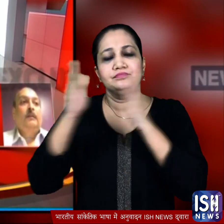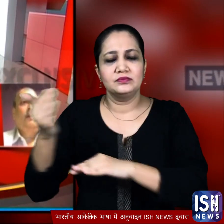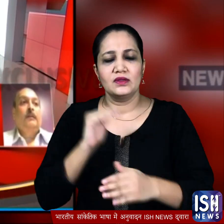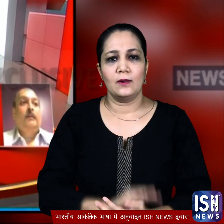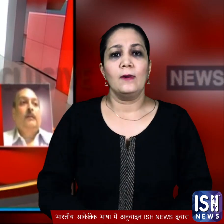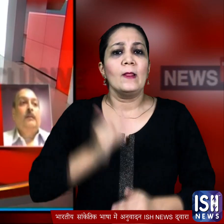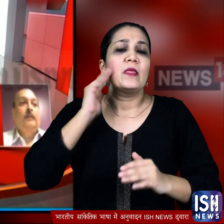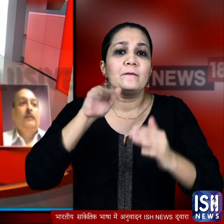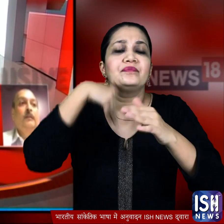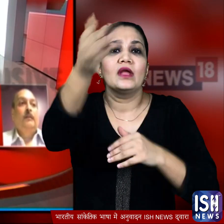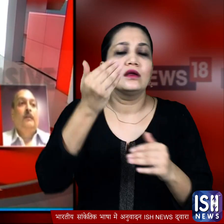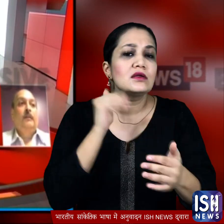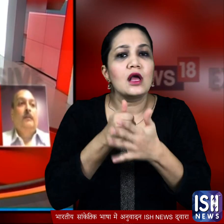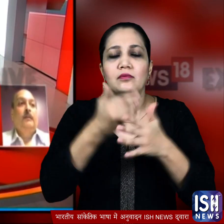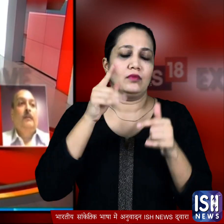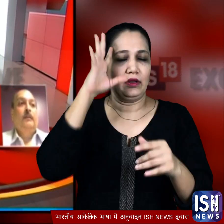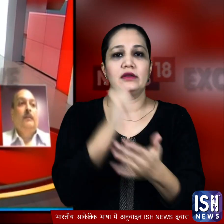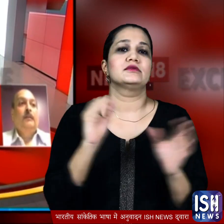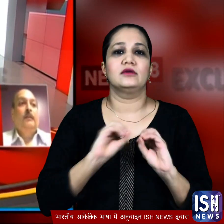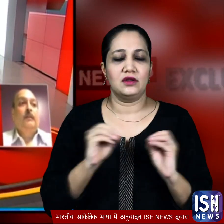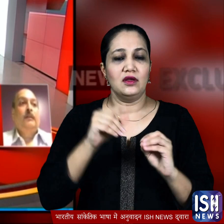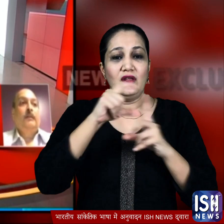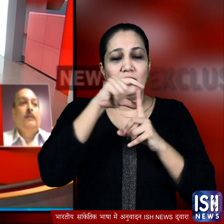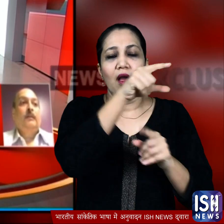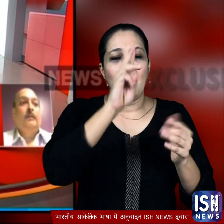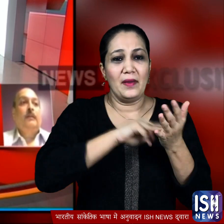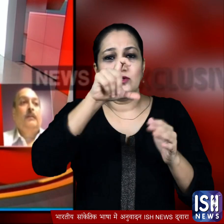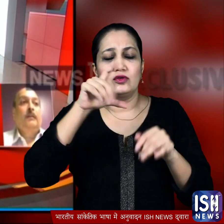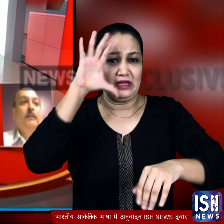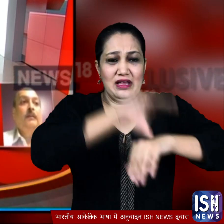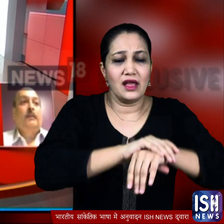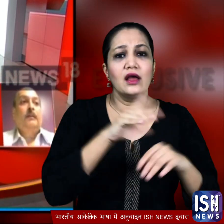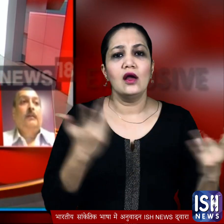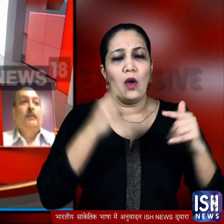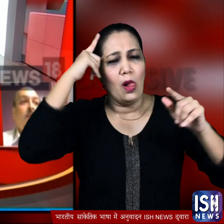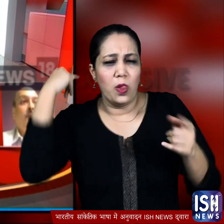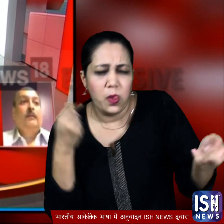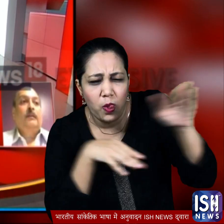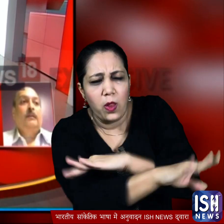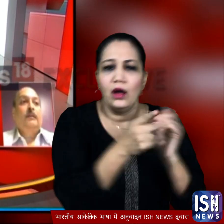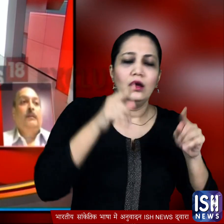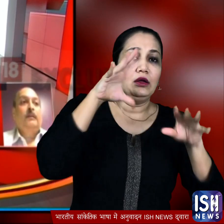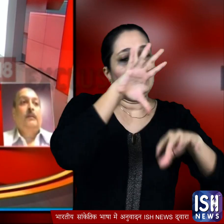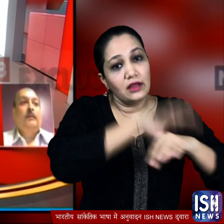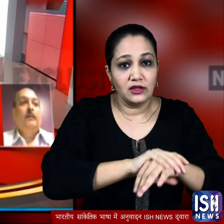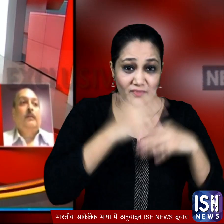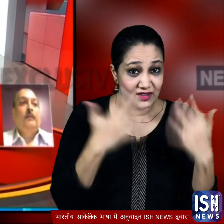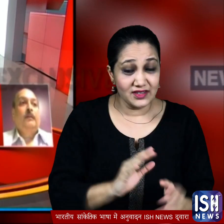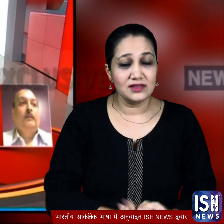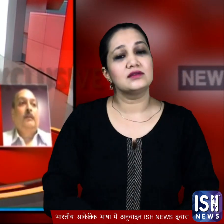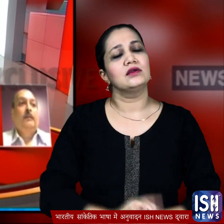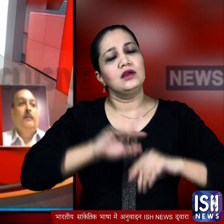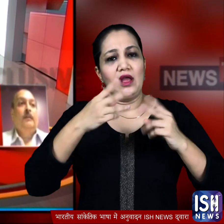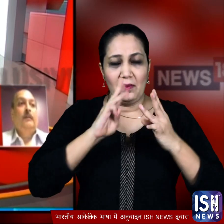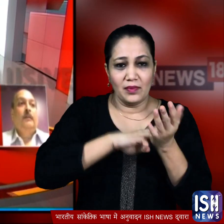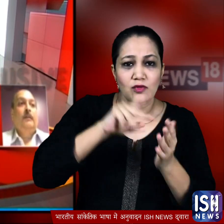हालांकि मामले की अगली सुनवाई का समय अभी तय नहीं हुआ है। डोमिनिका में मेहुल चोकसी को अवैध रूप से दाखिल होने के बाद गिरफ्तार किया गया था, लेकिन मेहुल